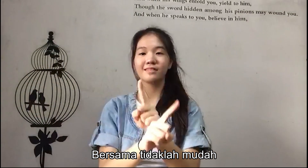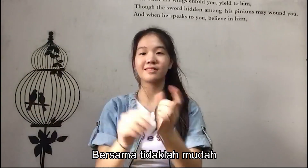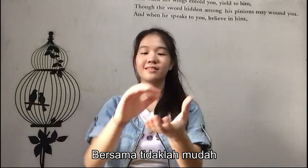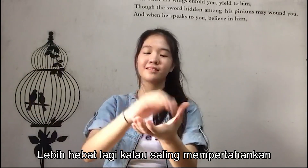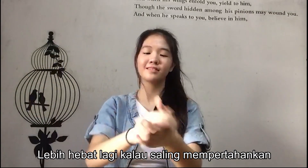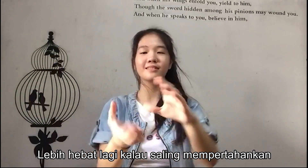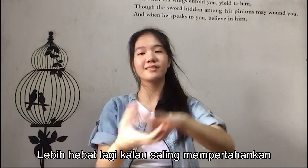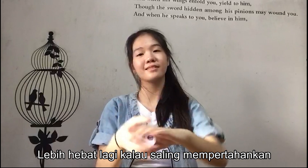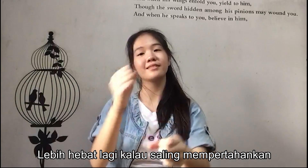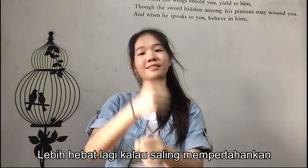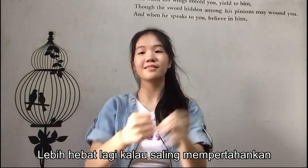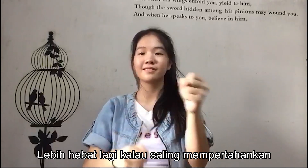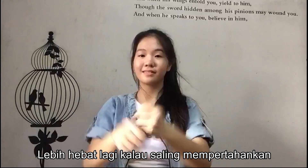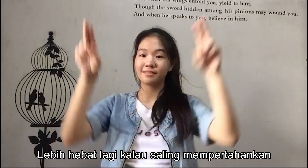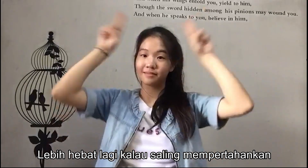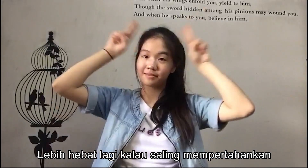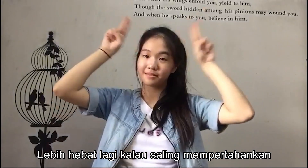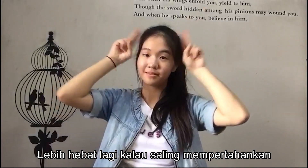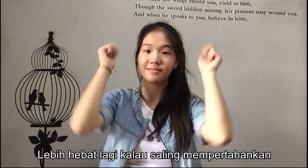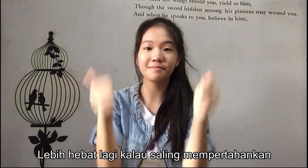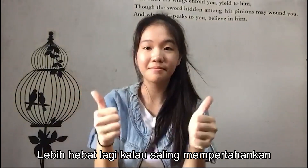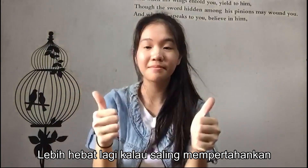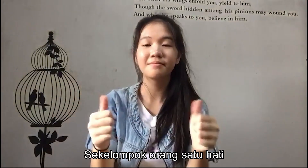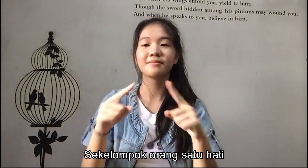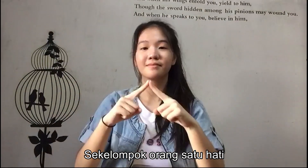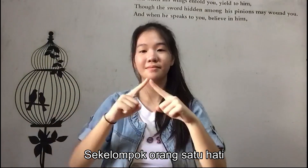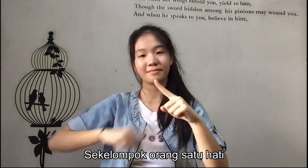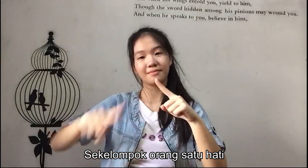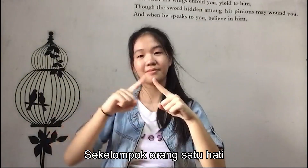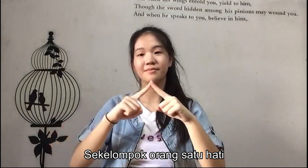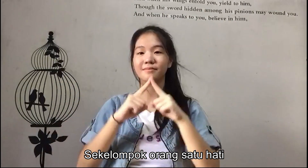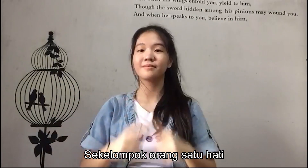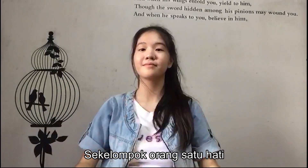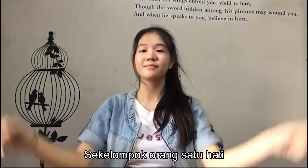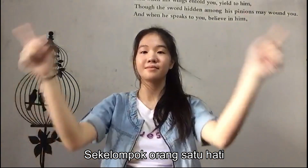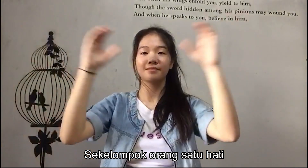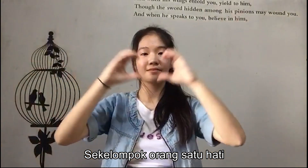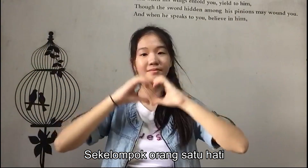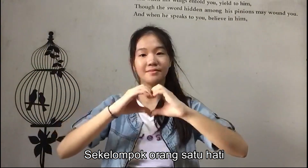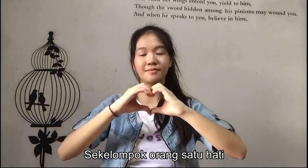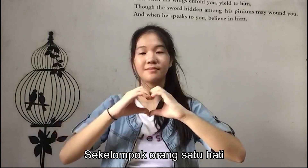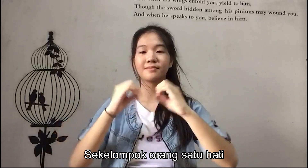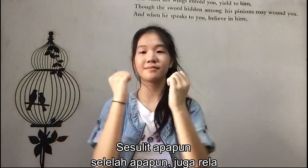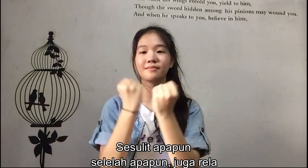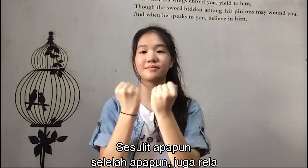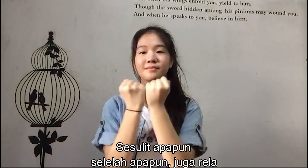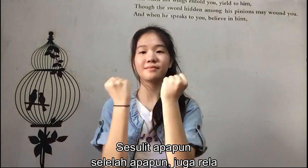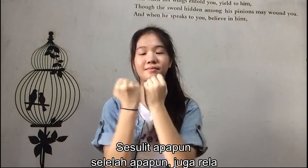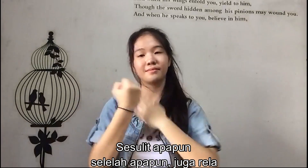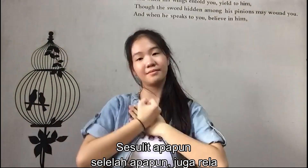易，相守更加了不起。一群人，一条心，再苦再